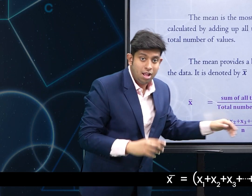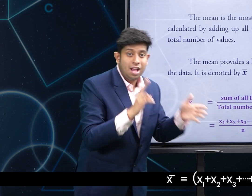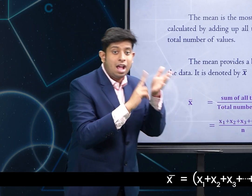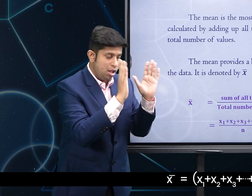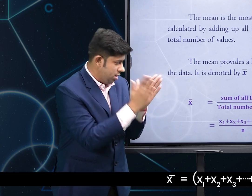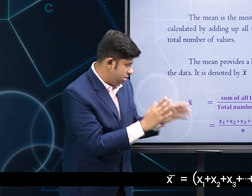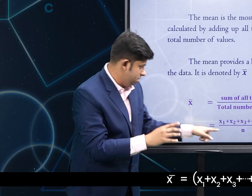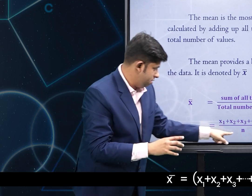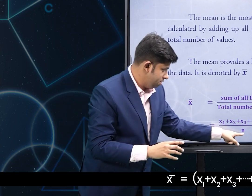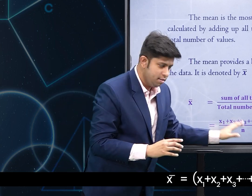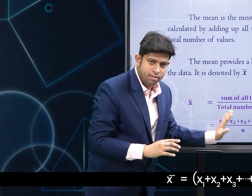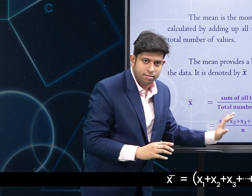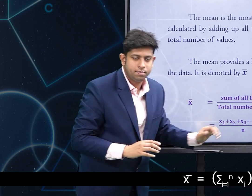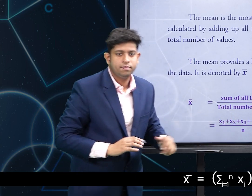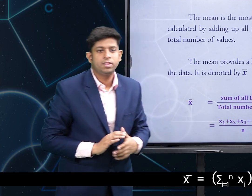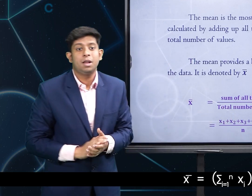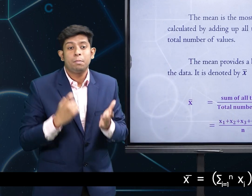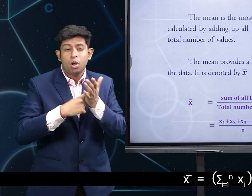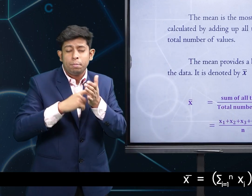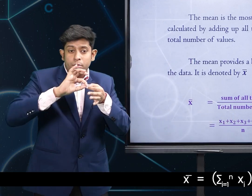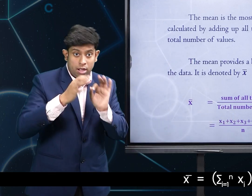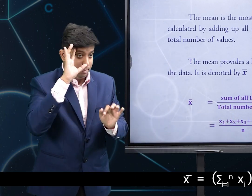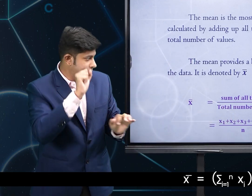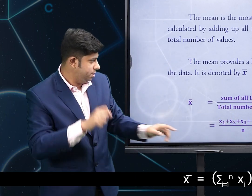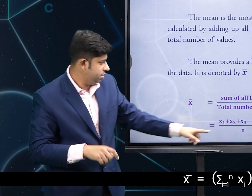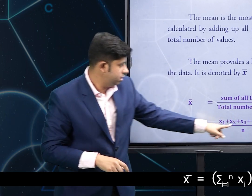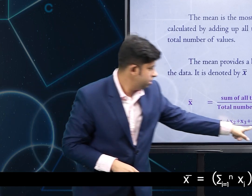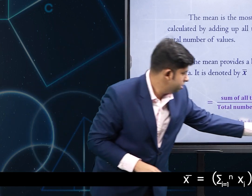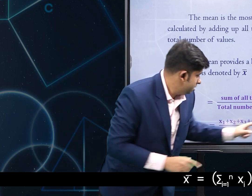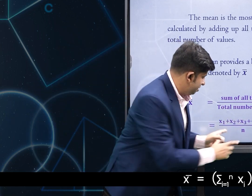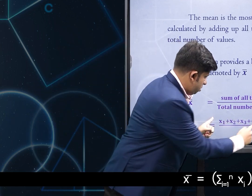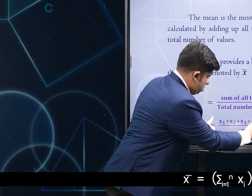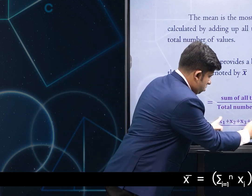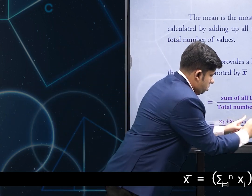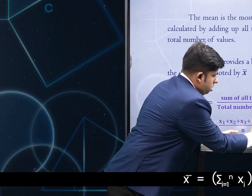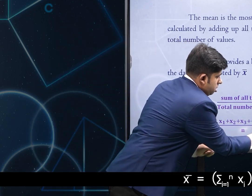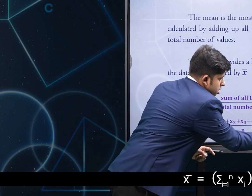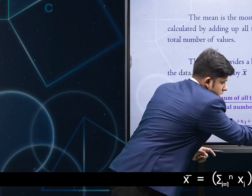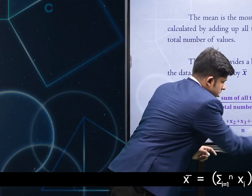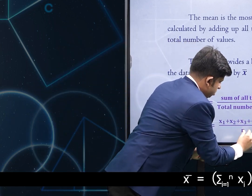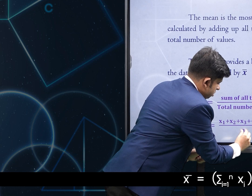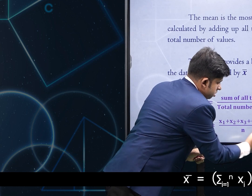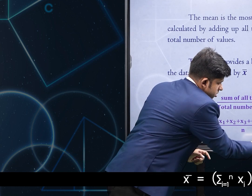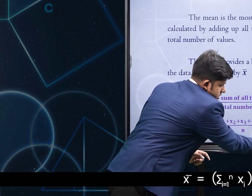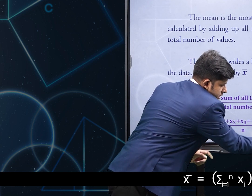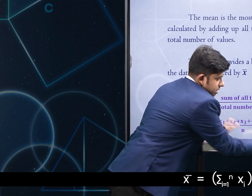கீழ் n பை n. ஈடு சிக்மா மேல் n கீழ் I ஈடு 1 மேல் x கீழ் I